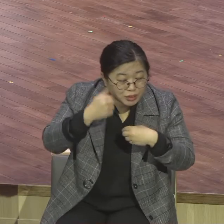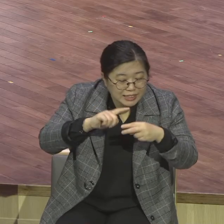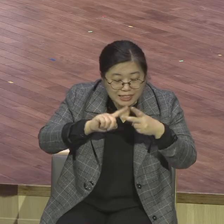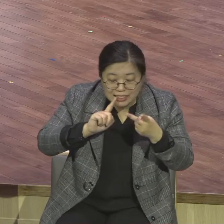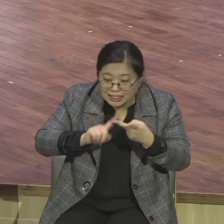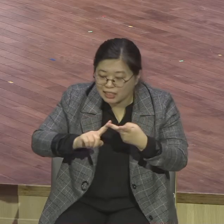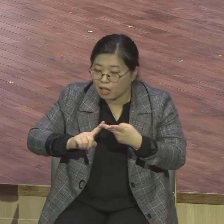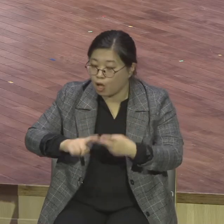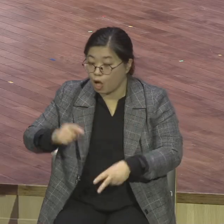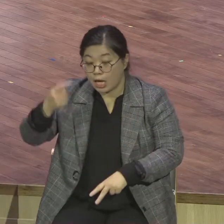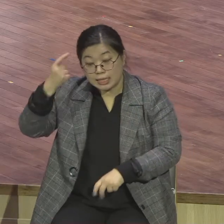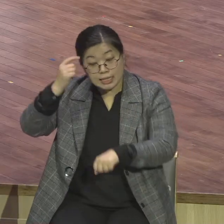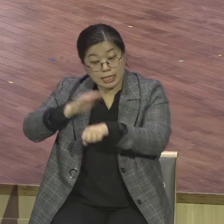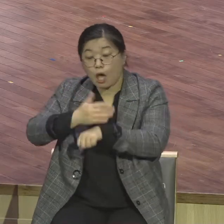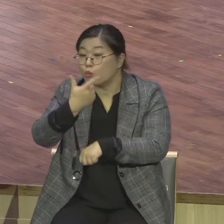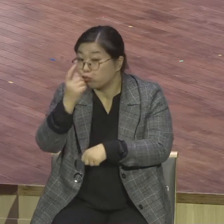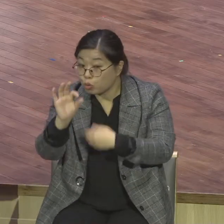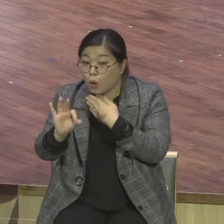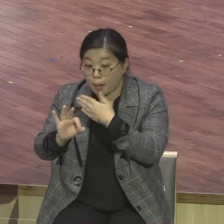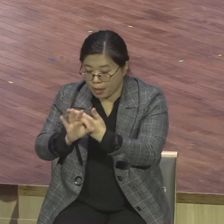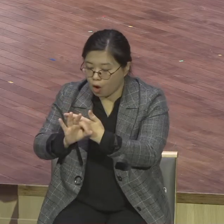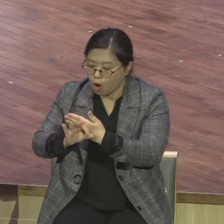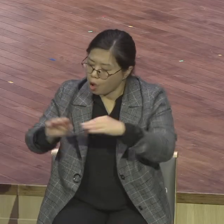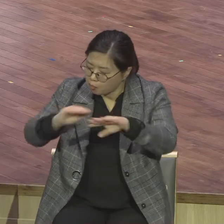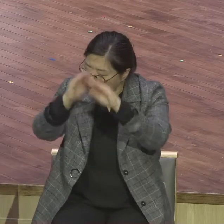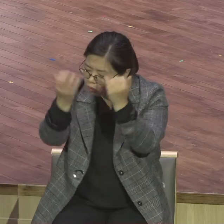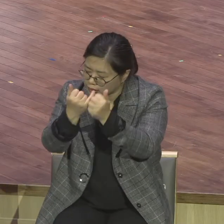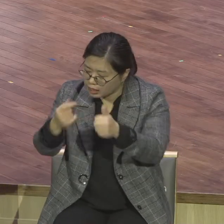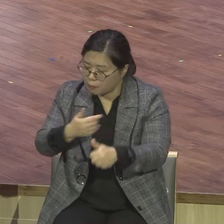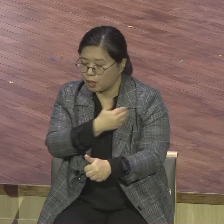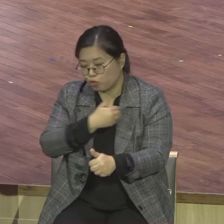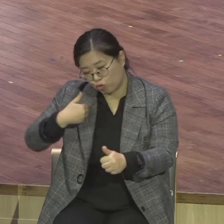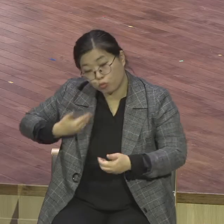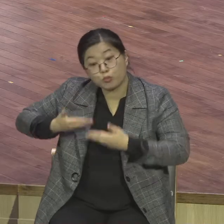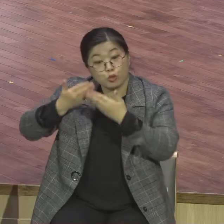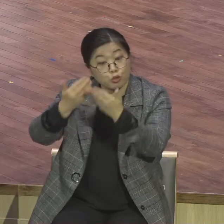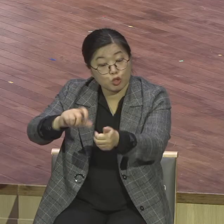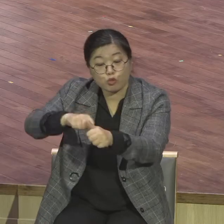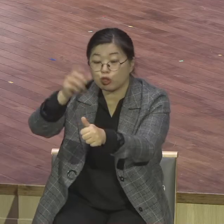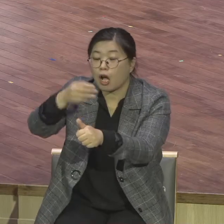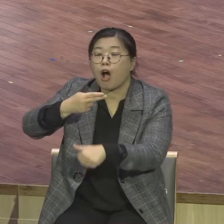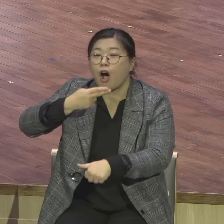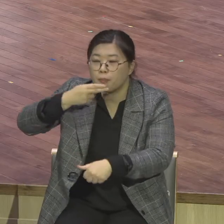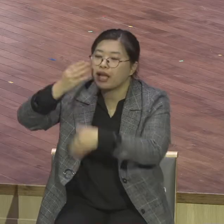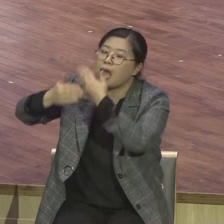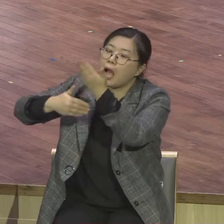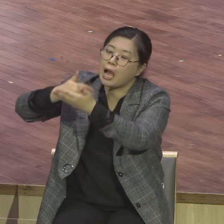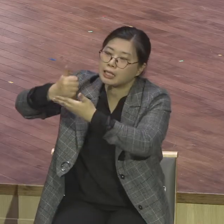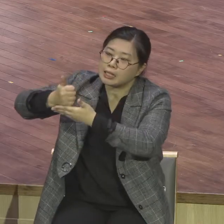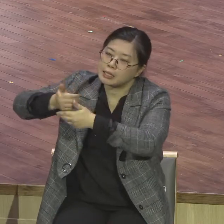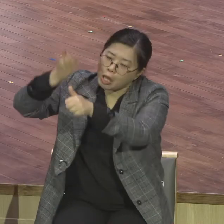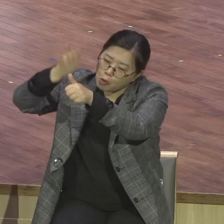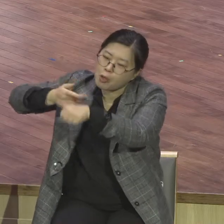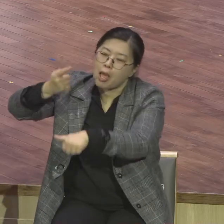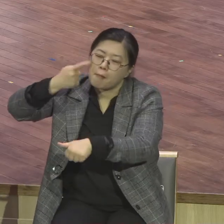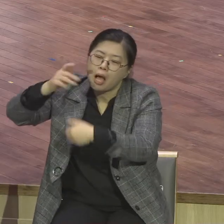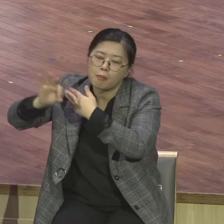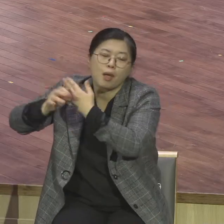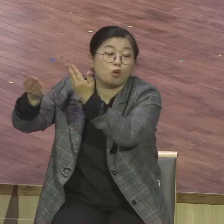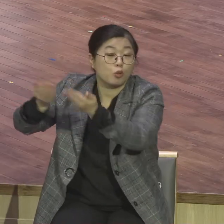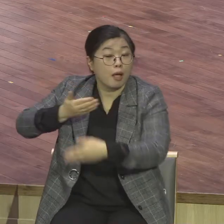구하라 그리하면 주시리라. 하나님은 기도하는 자에게 후회 주시고 꾸짖지 않게 하신다. 에디슨이